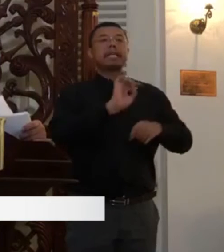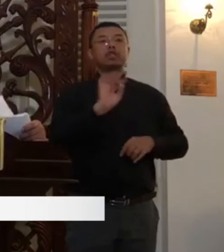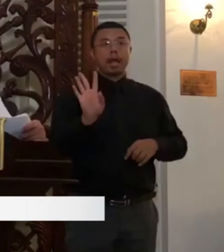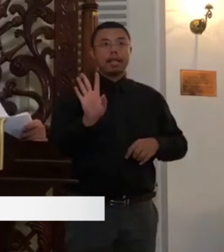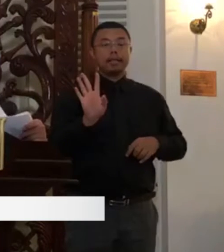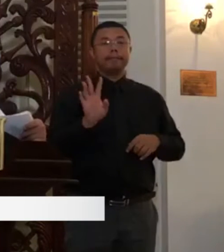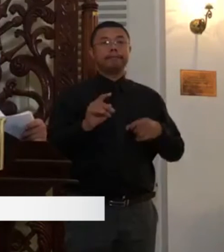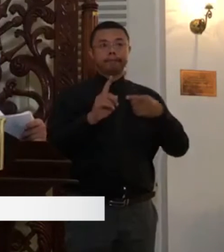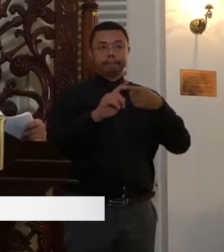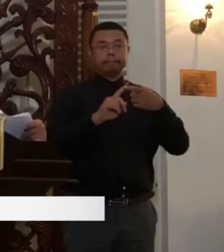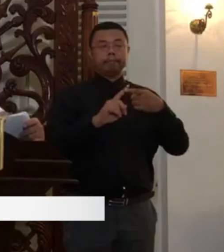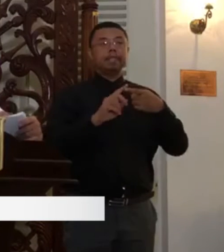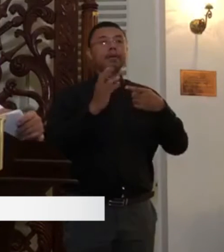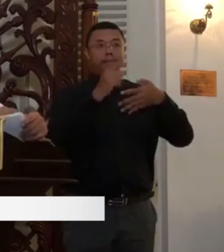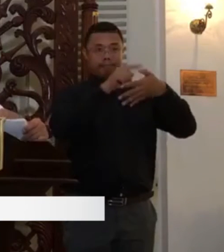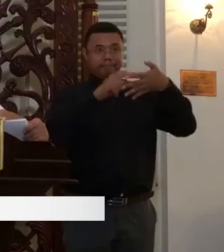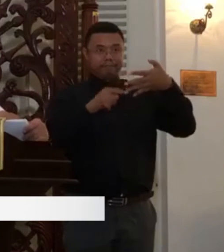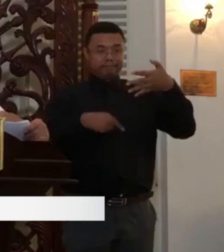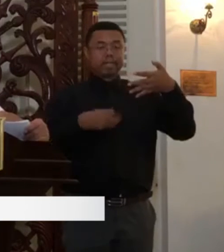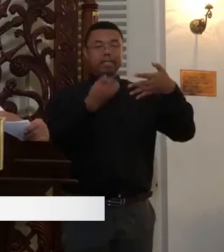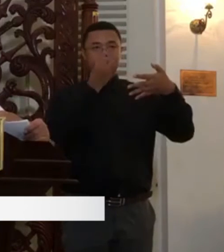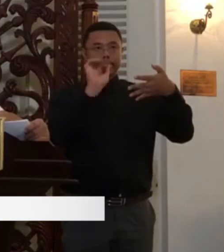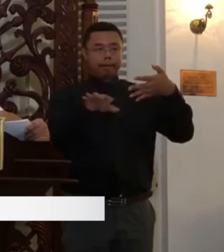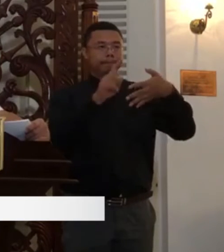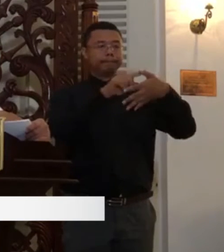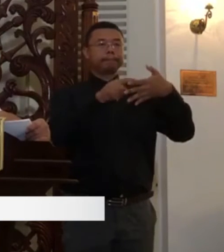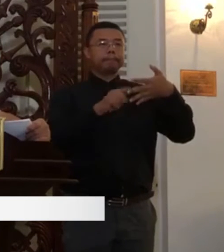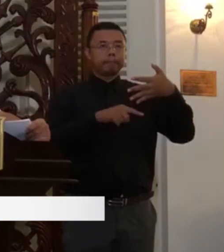kecuali beberapa hal berikut ini.